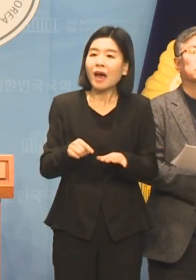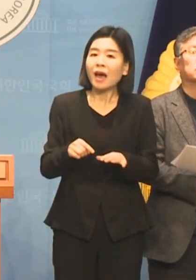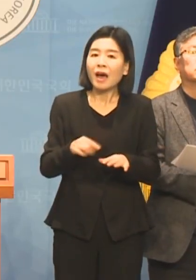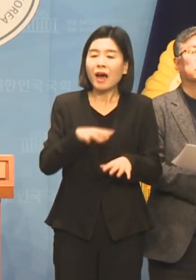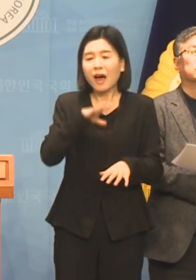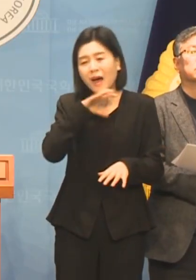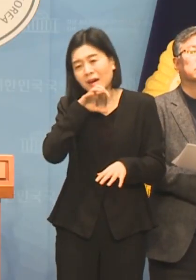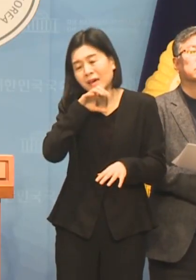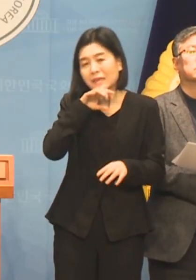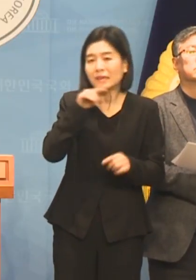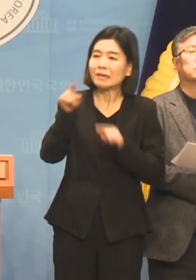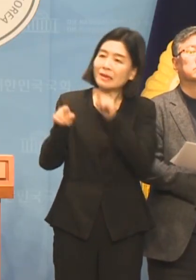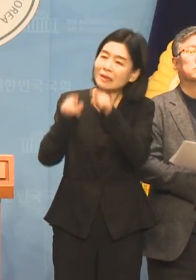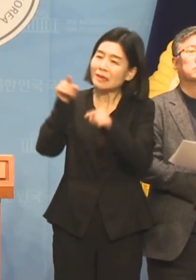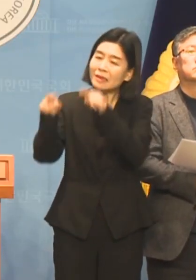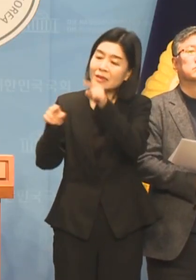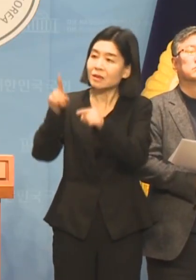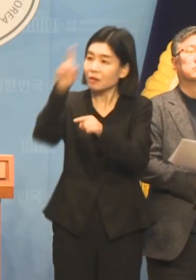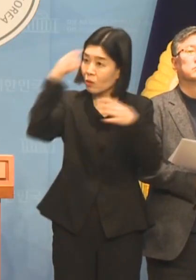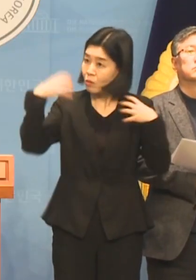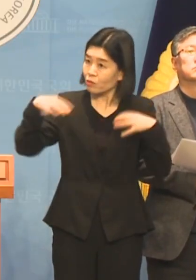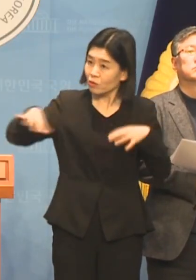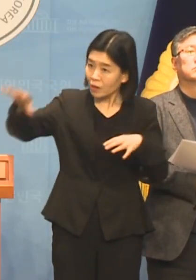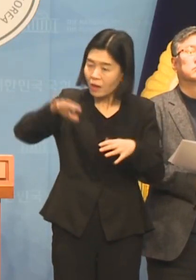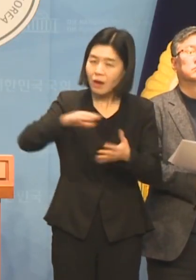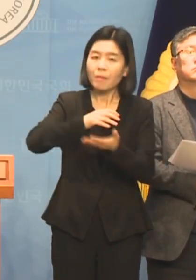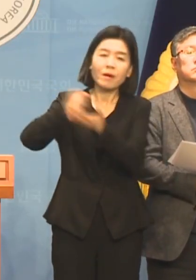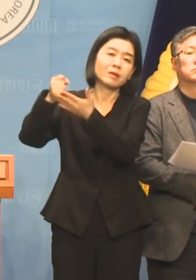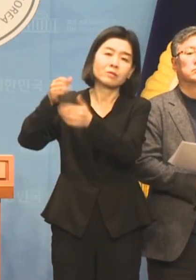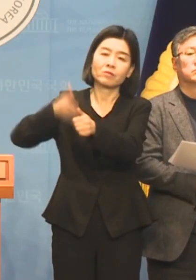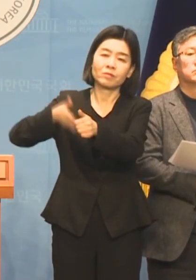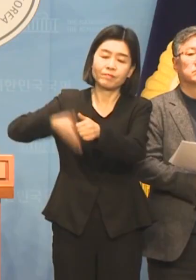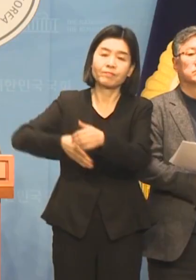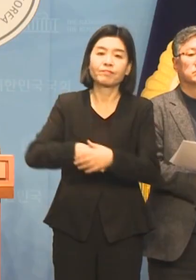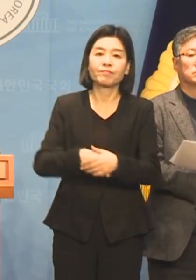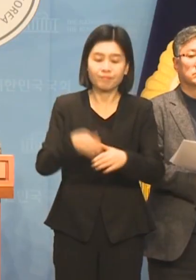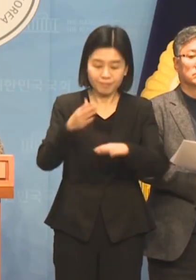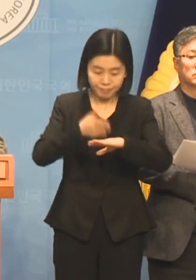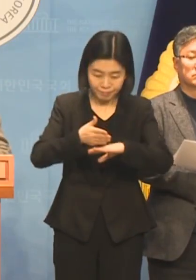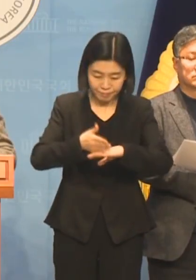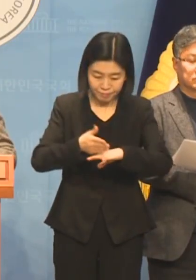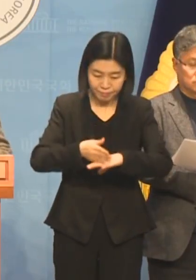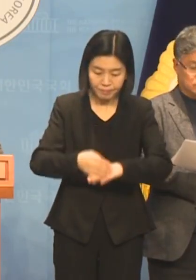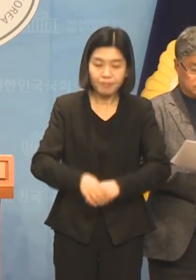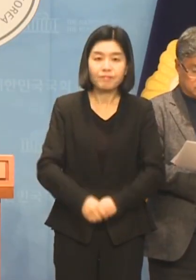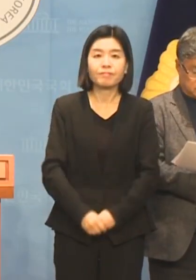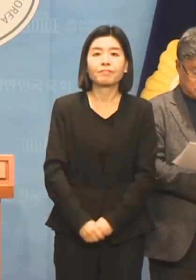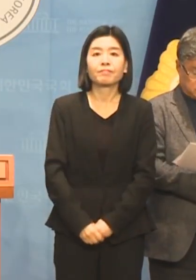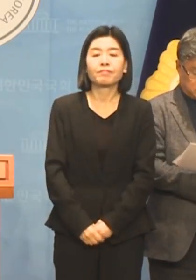당국은 뼈아프게 받아들여야 할 것입니다. 감사합니다.